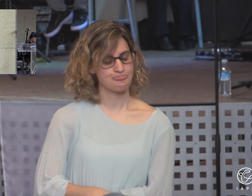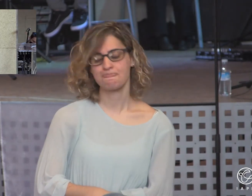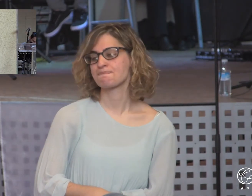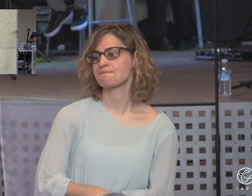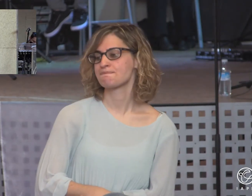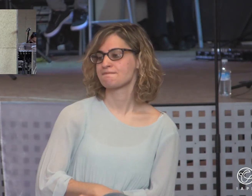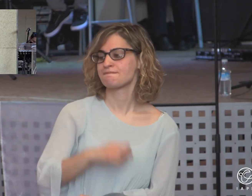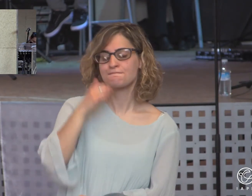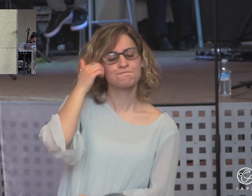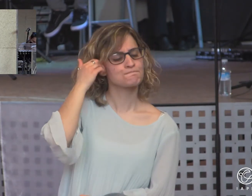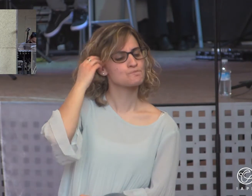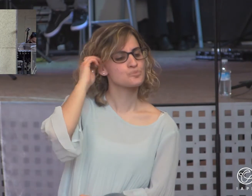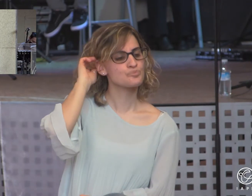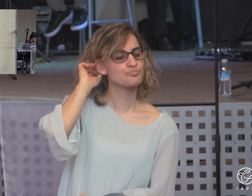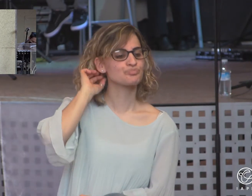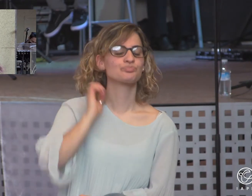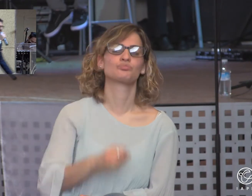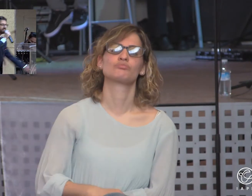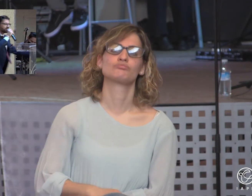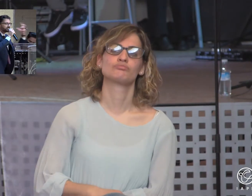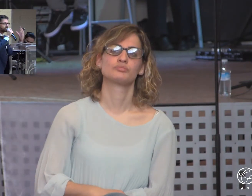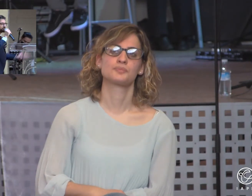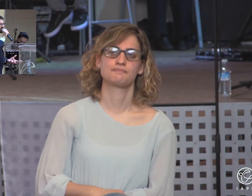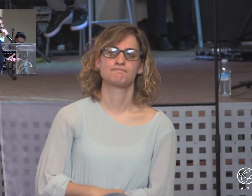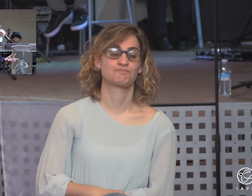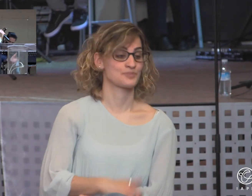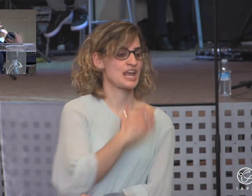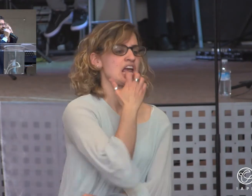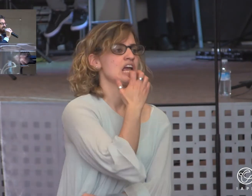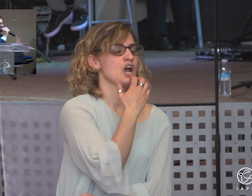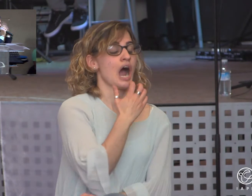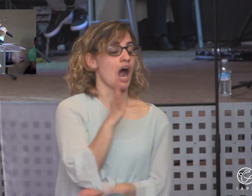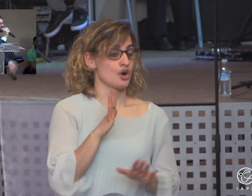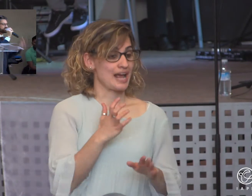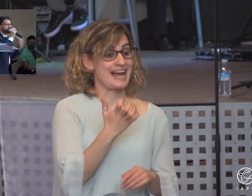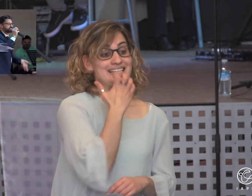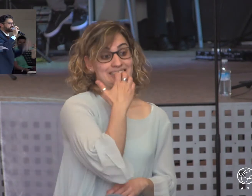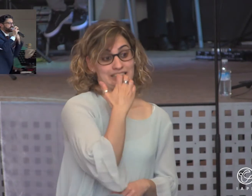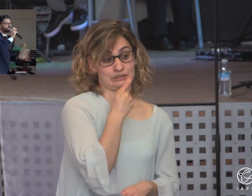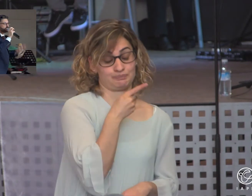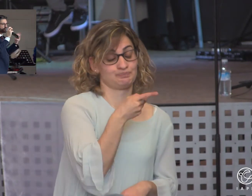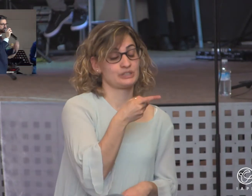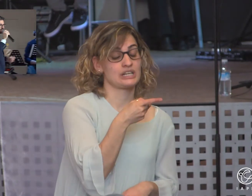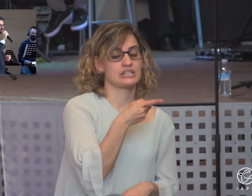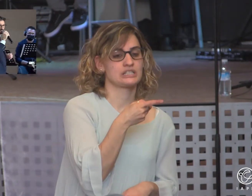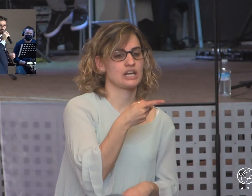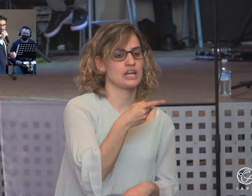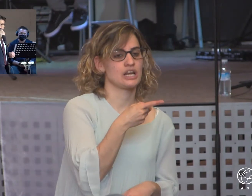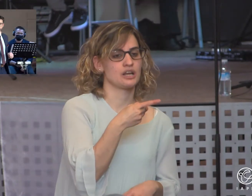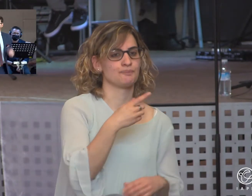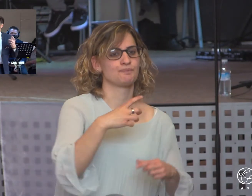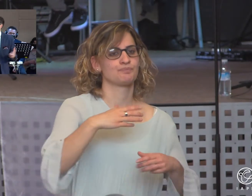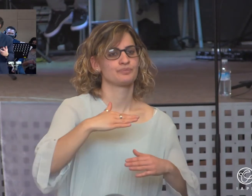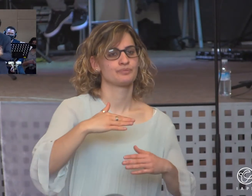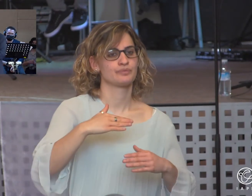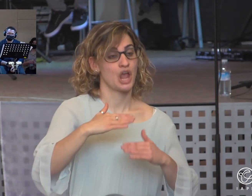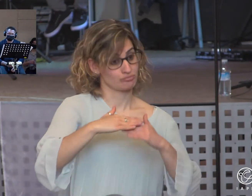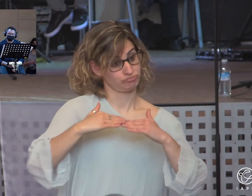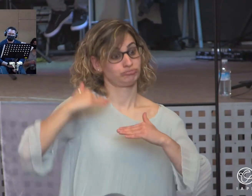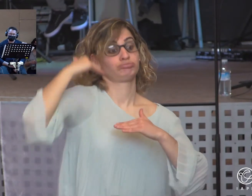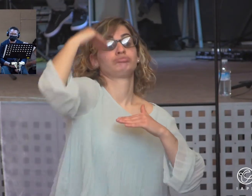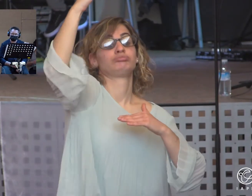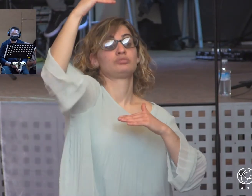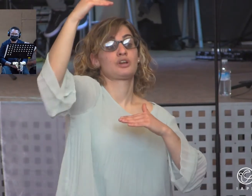hombre, si tú quieres ser mujer, si tú quieres crecer, antes tienes que ser niño. La niñez